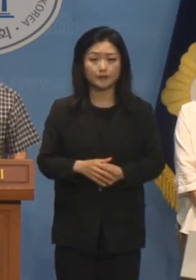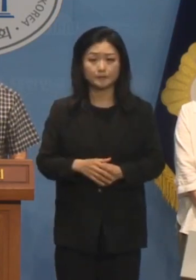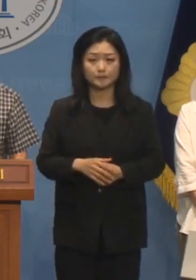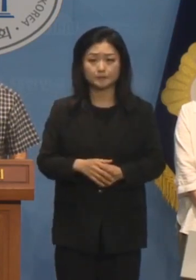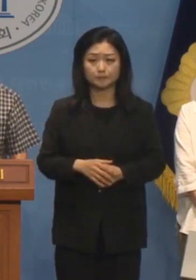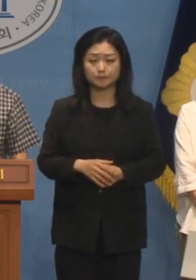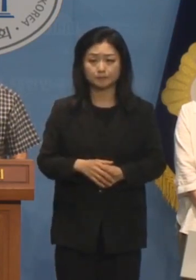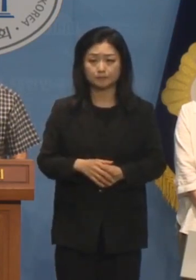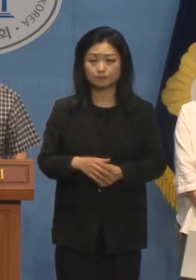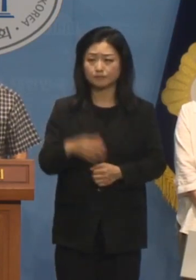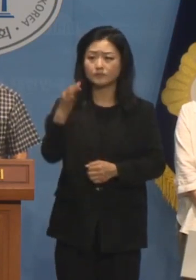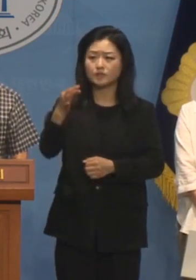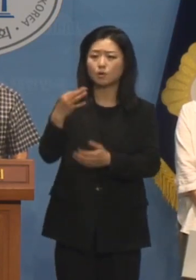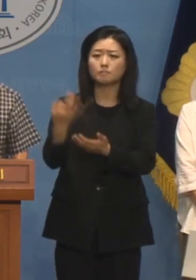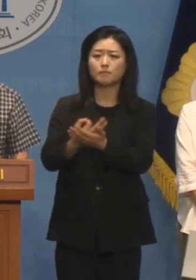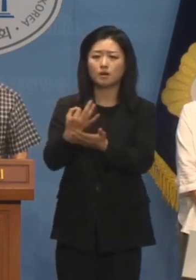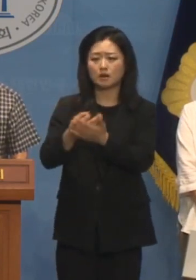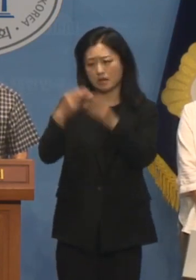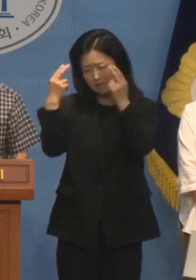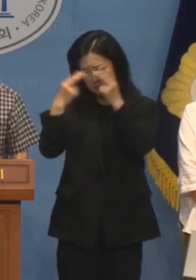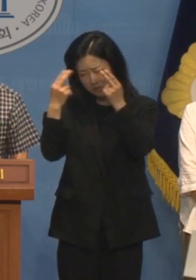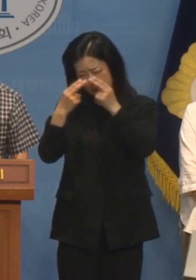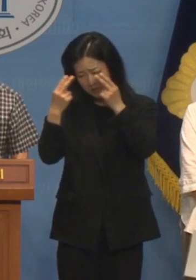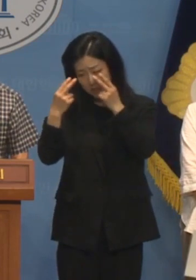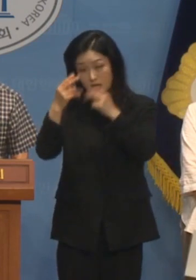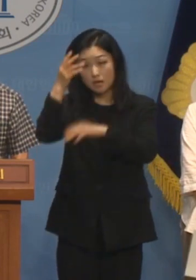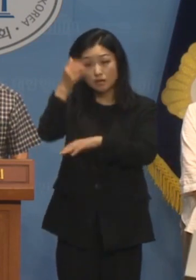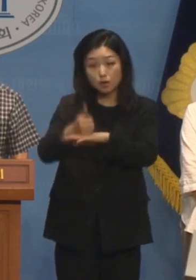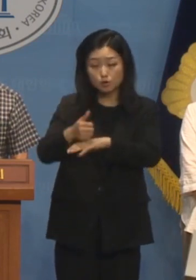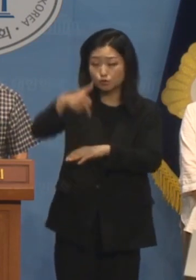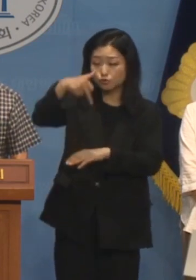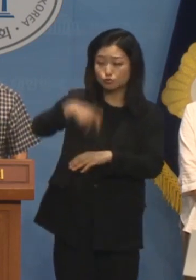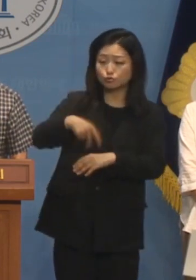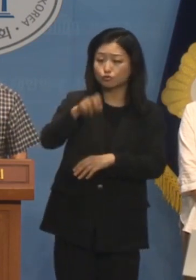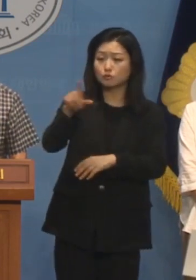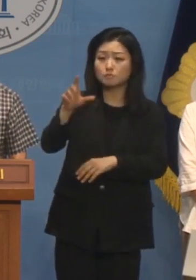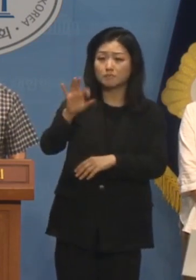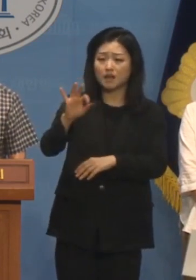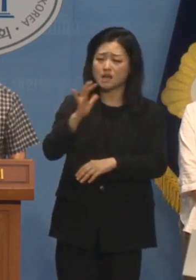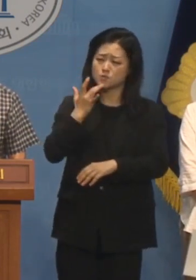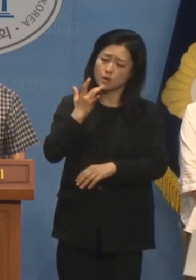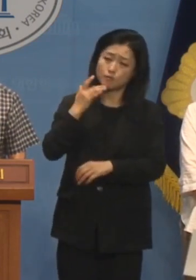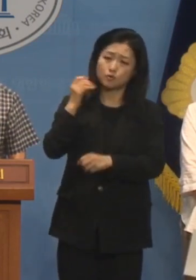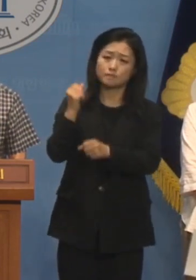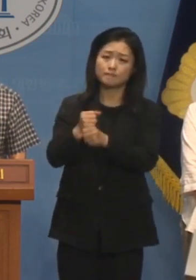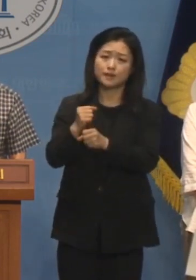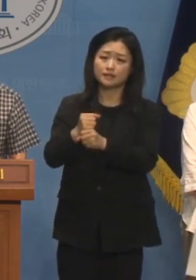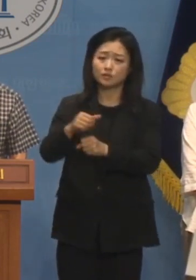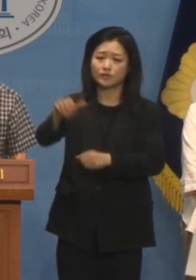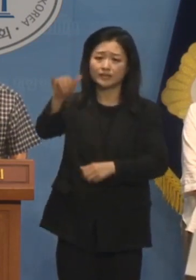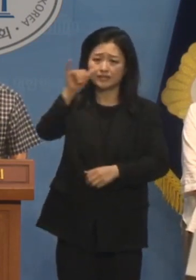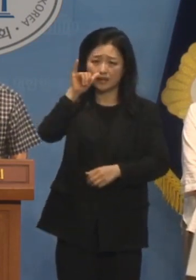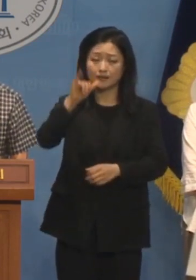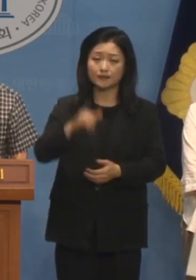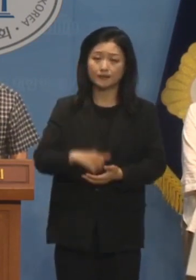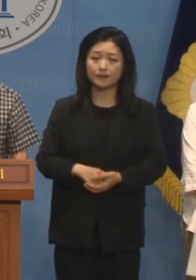천박한 자본주의가 오늘의 쿠팡을 괴물로 만들고 있다고